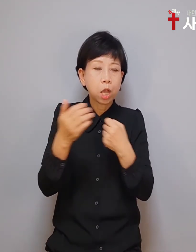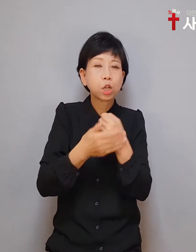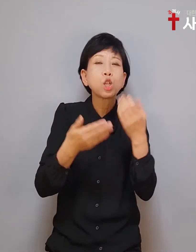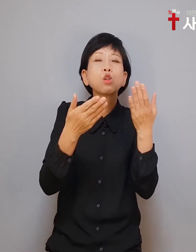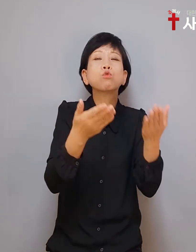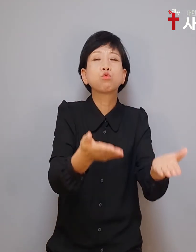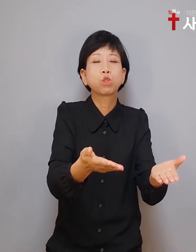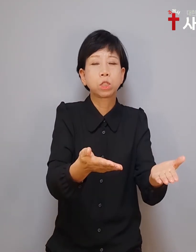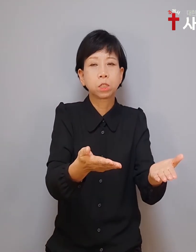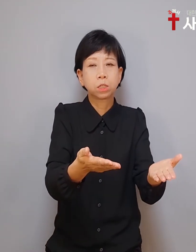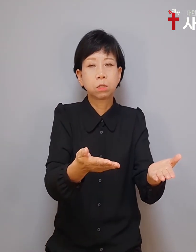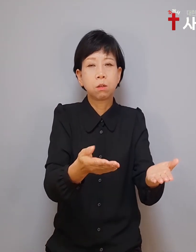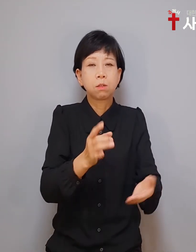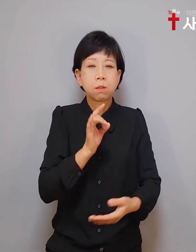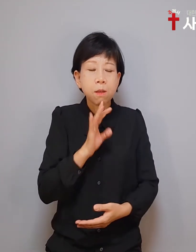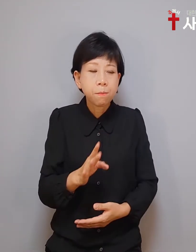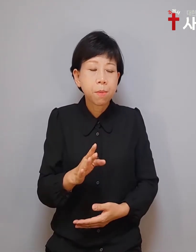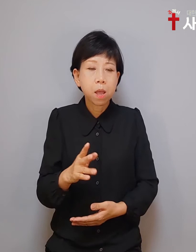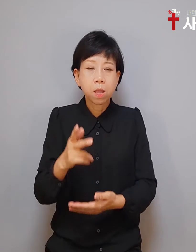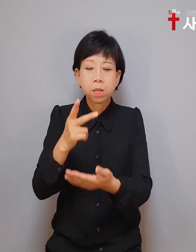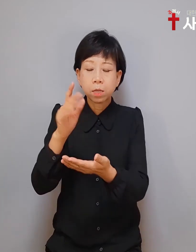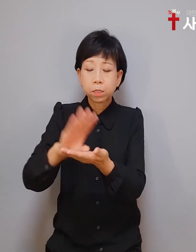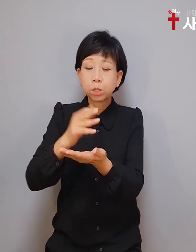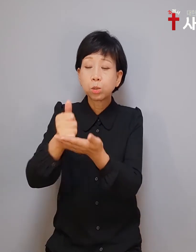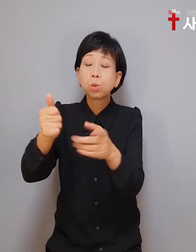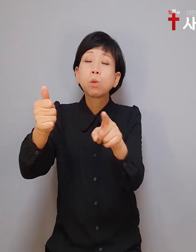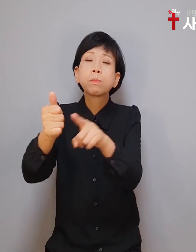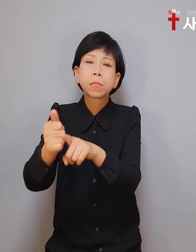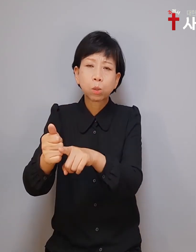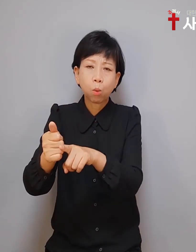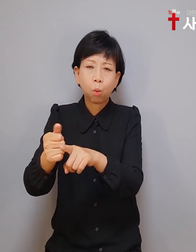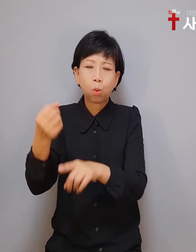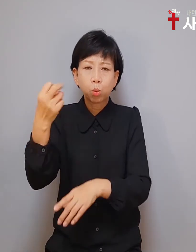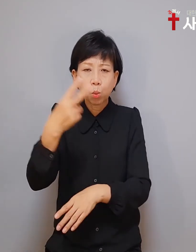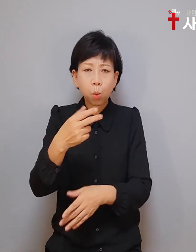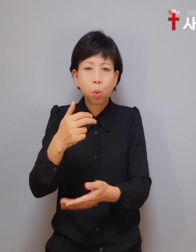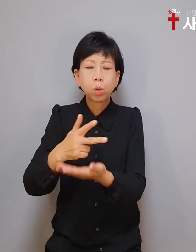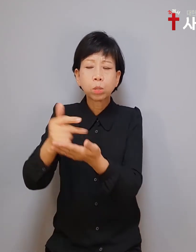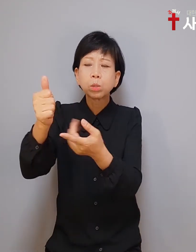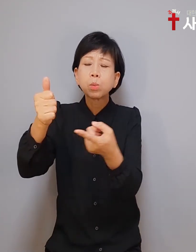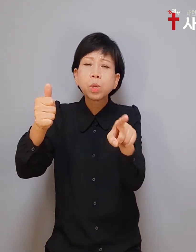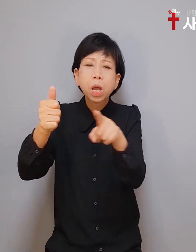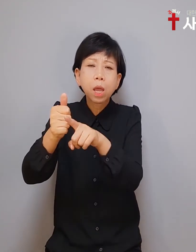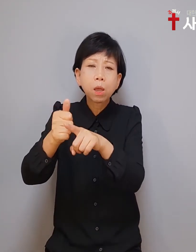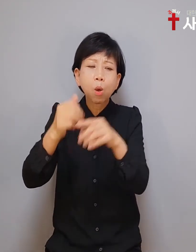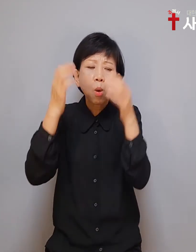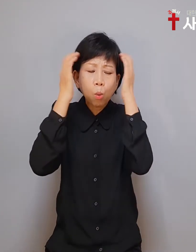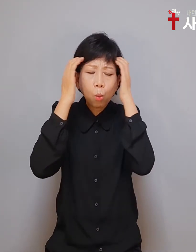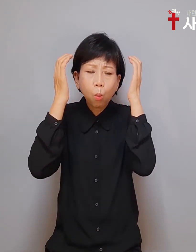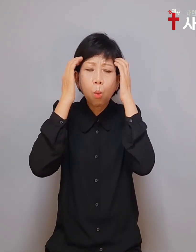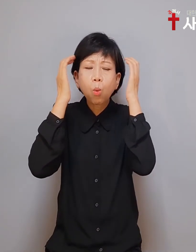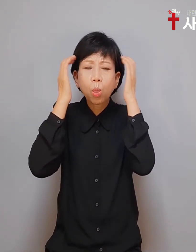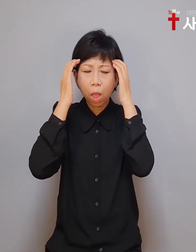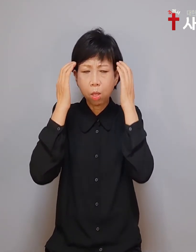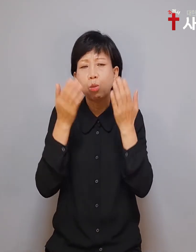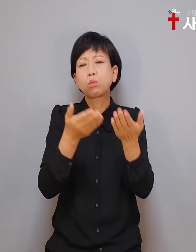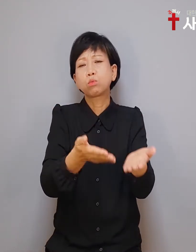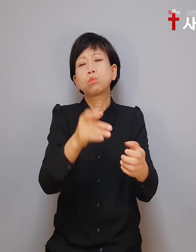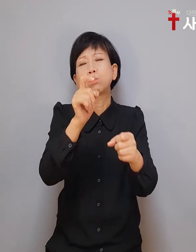주신 것은 다만 그를 믿을 뿐 아니라 또한 그를 위하여 고난도 받게 하려